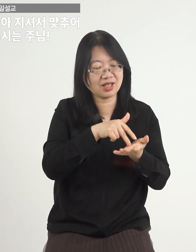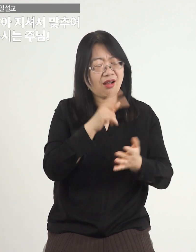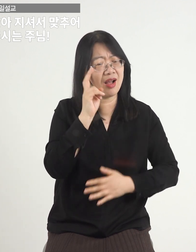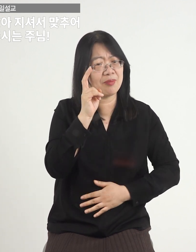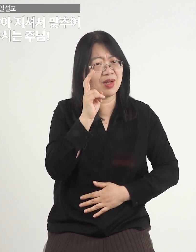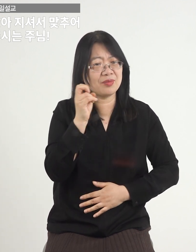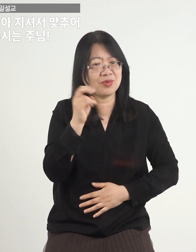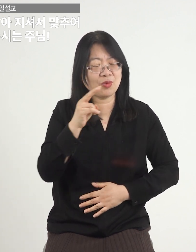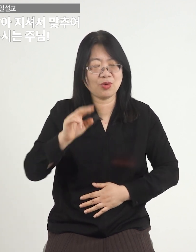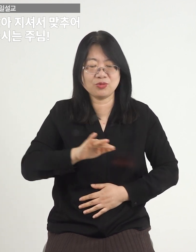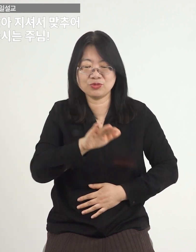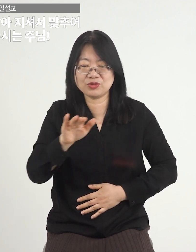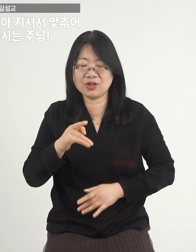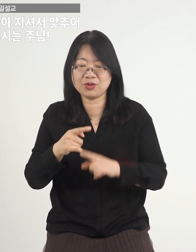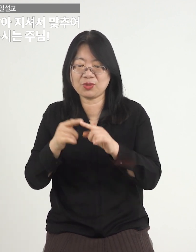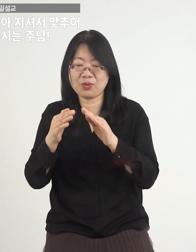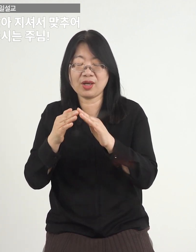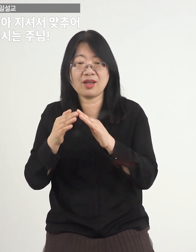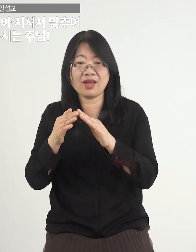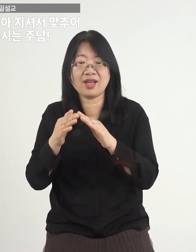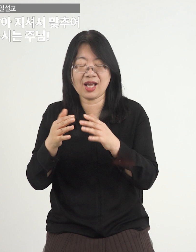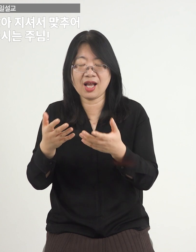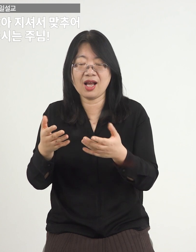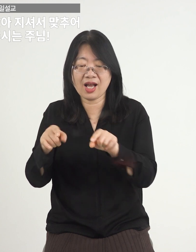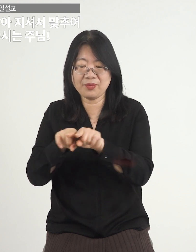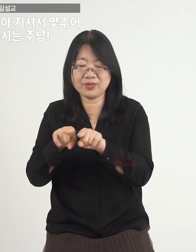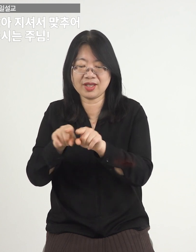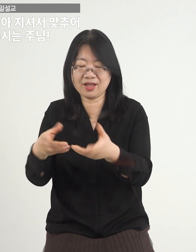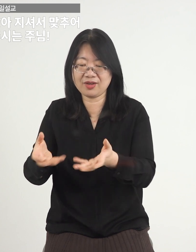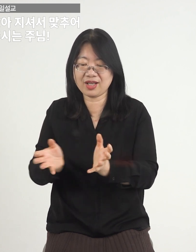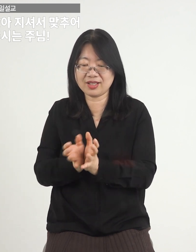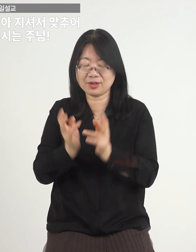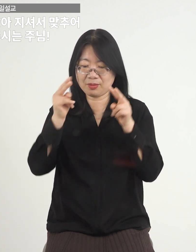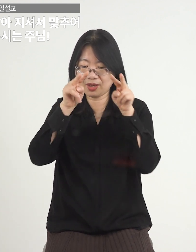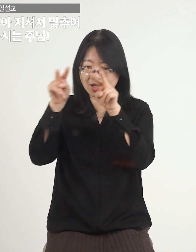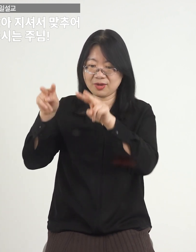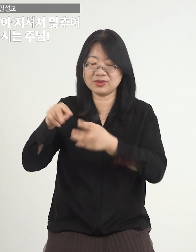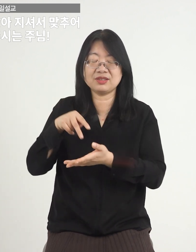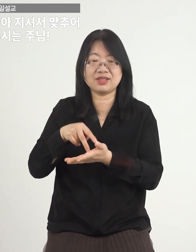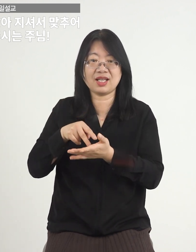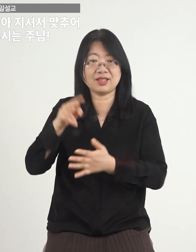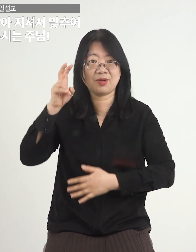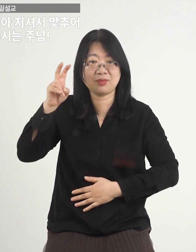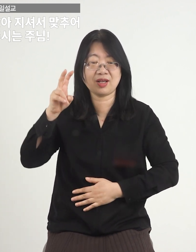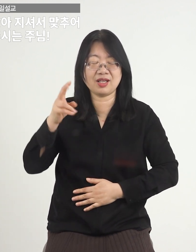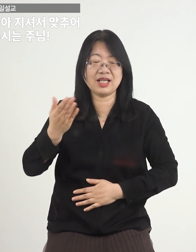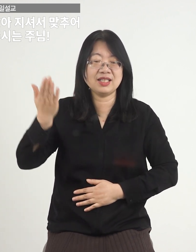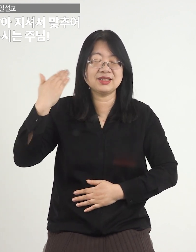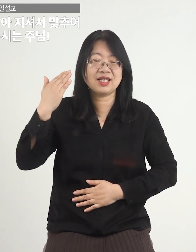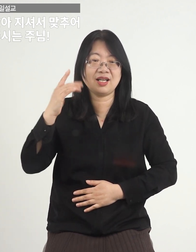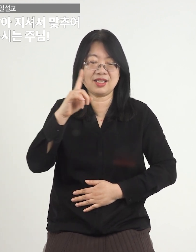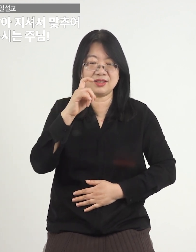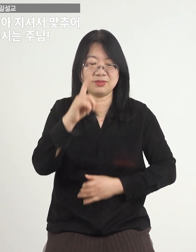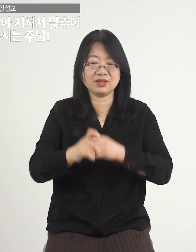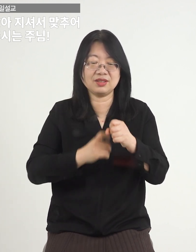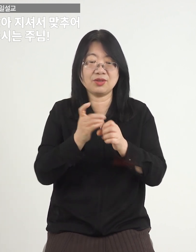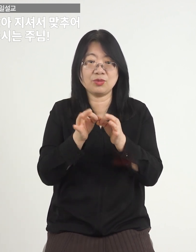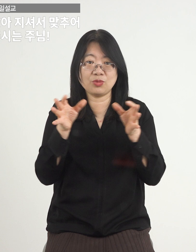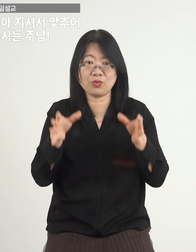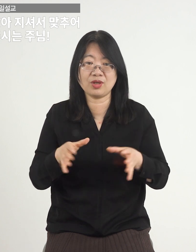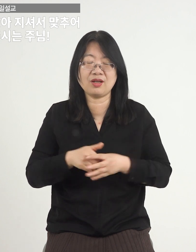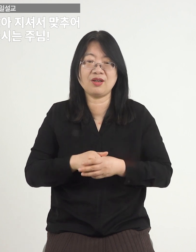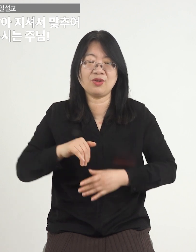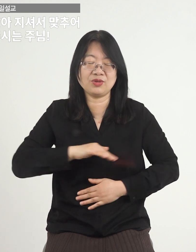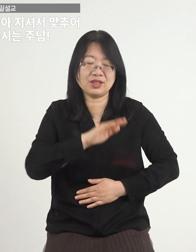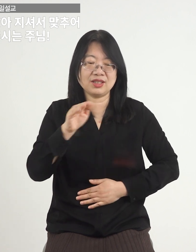있고 또 우리 교회적 공동체로서의 시선일 수도 있습니다. 지난 11년간